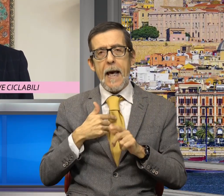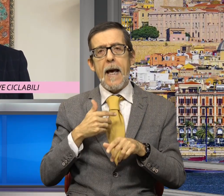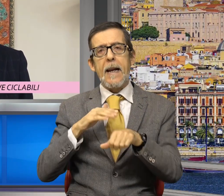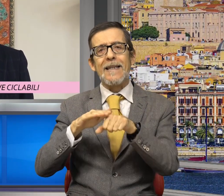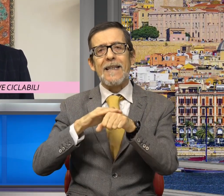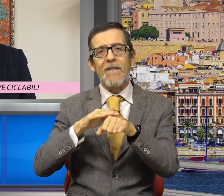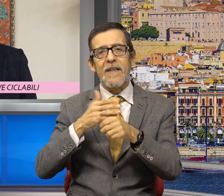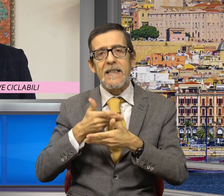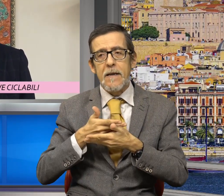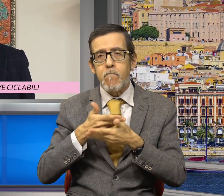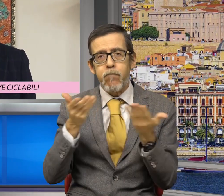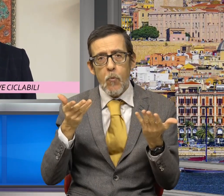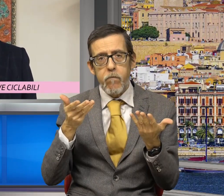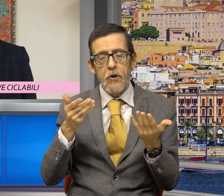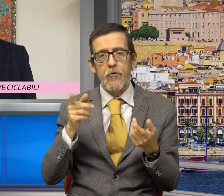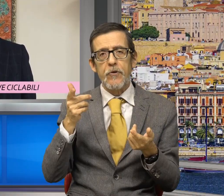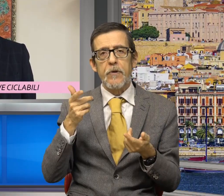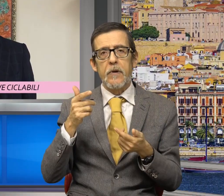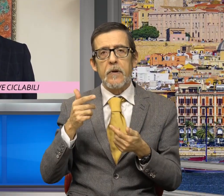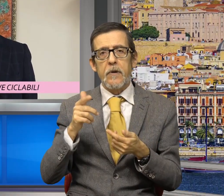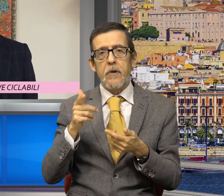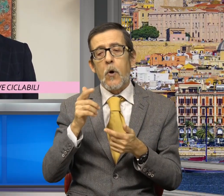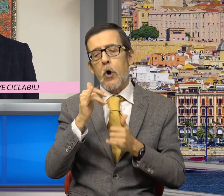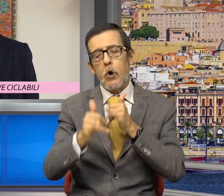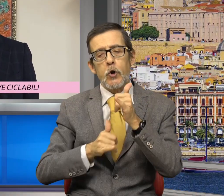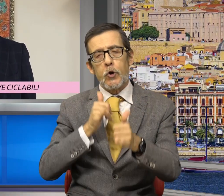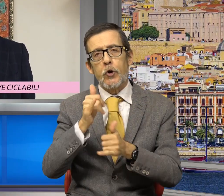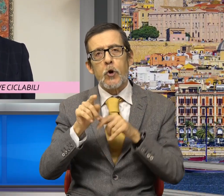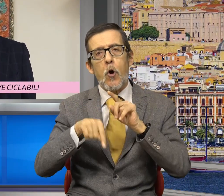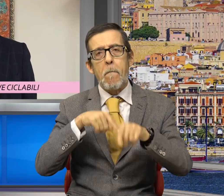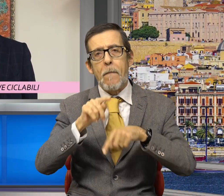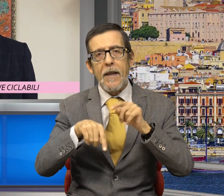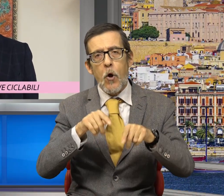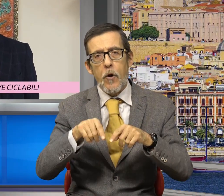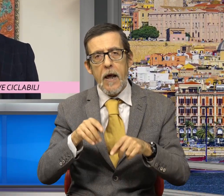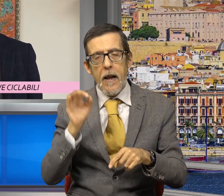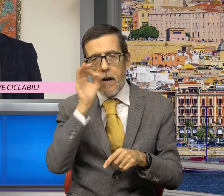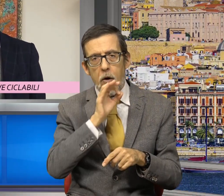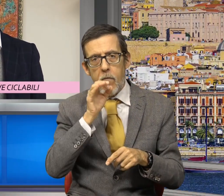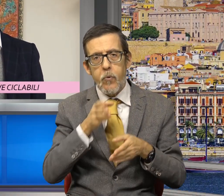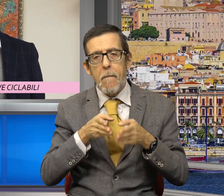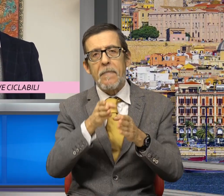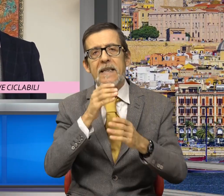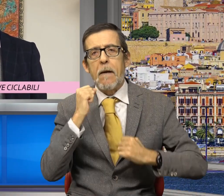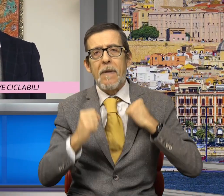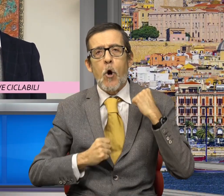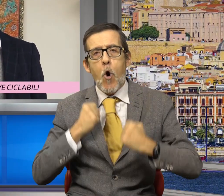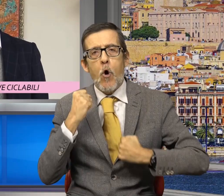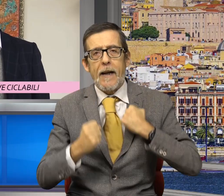può essere appunto una ciclopedonale o una pista per running, con l'esigenza anche di